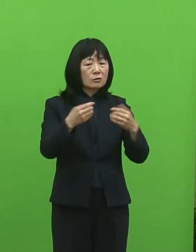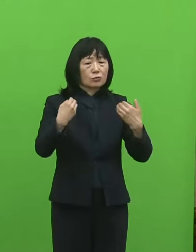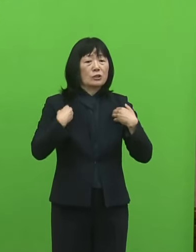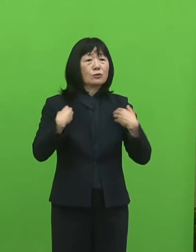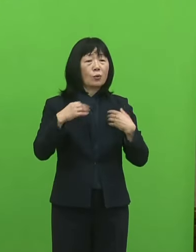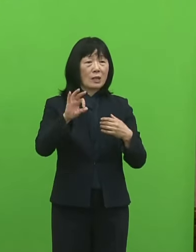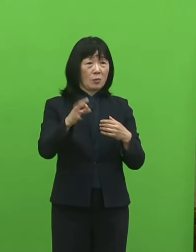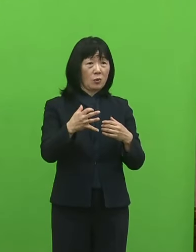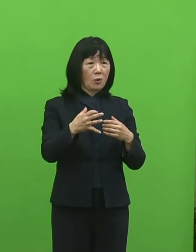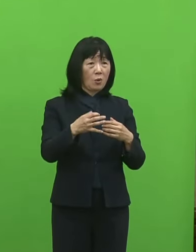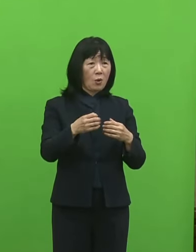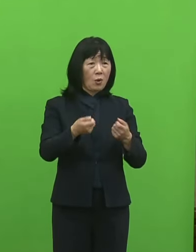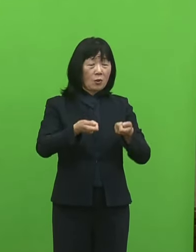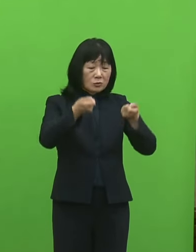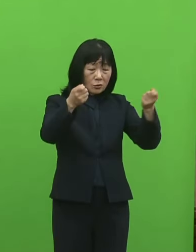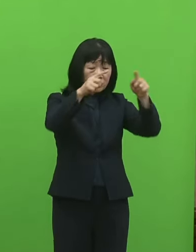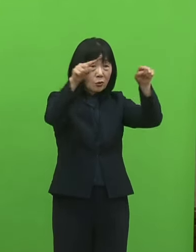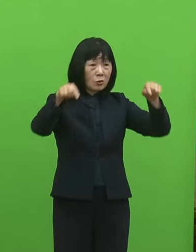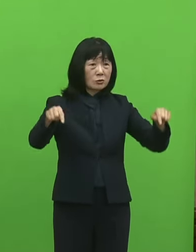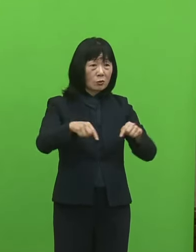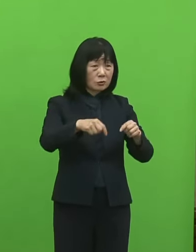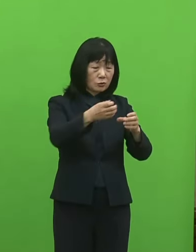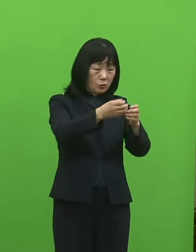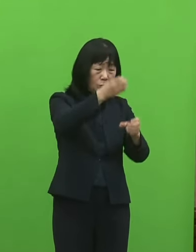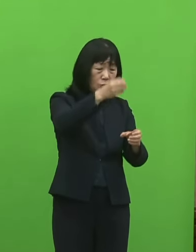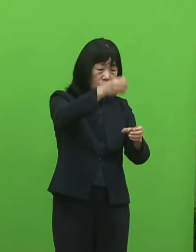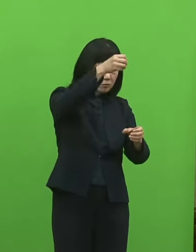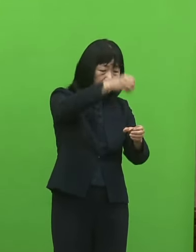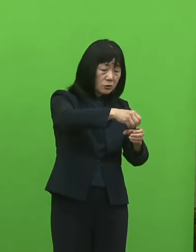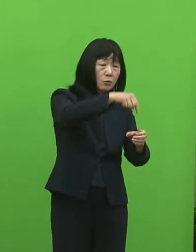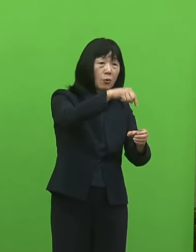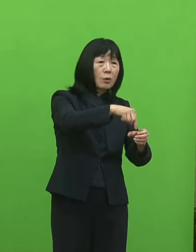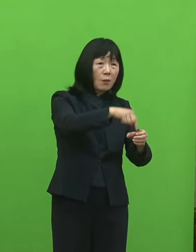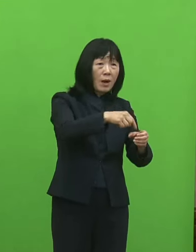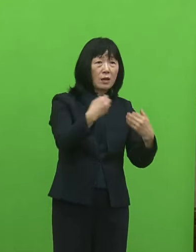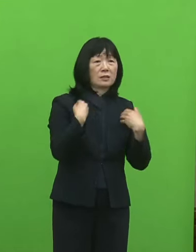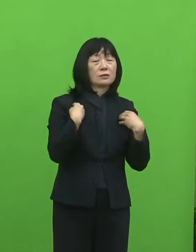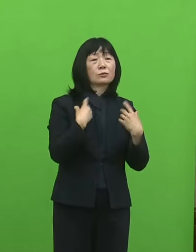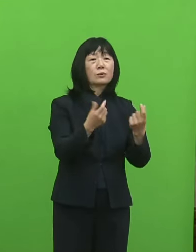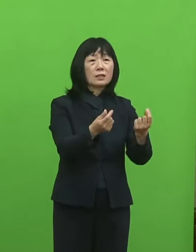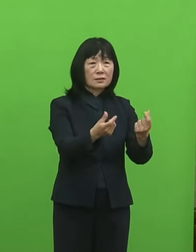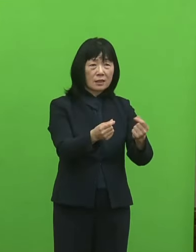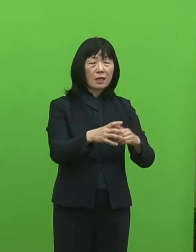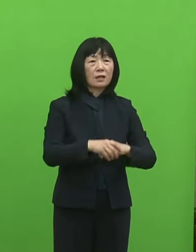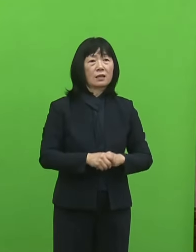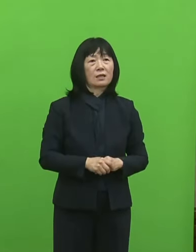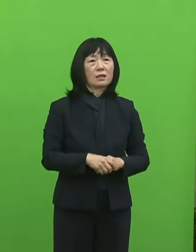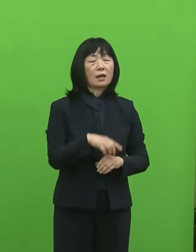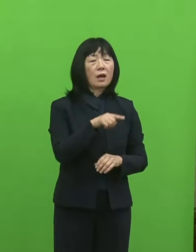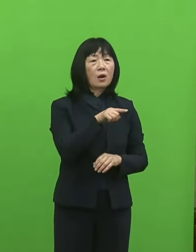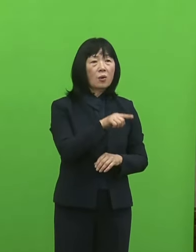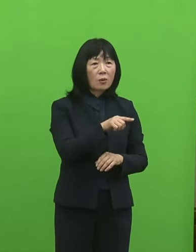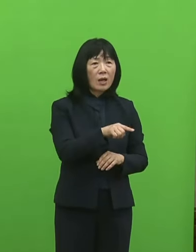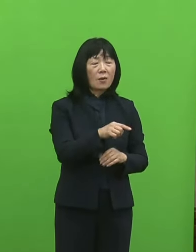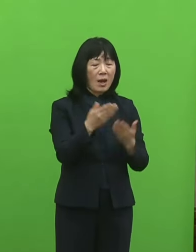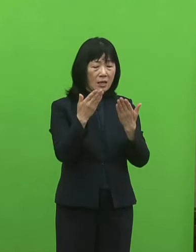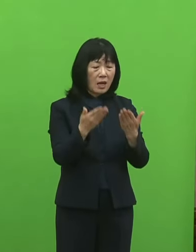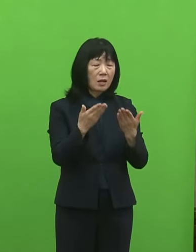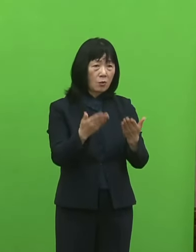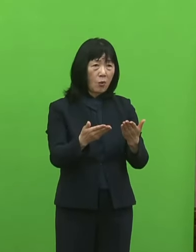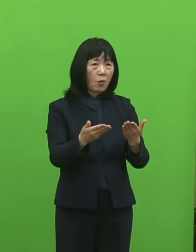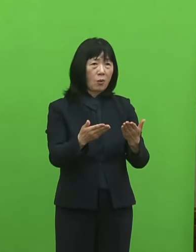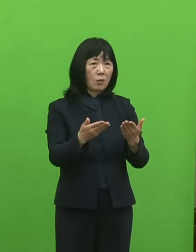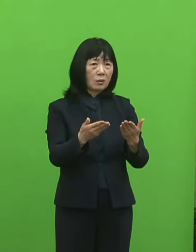っぽはま一般的には羊じゃないですかあれは持って帰る時にだそういうのは学校のお金